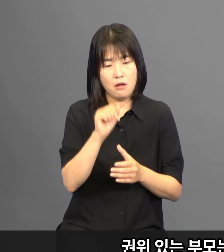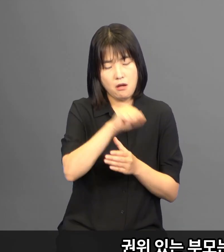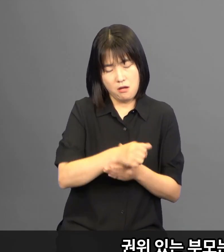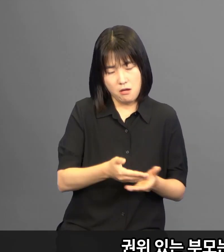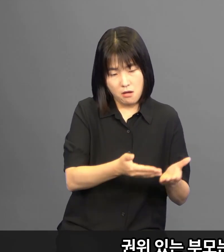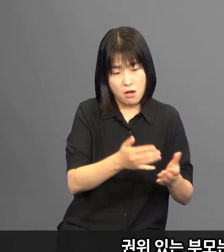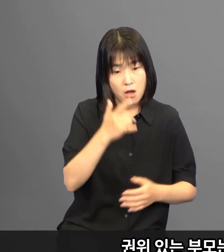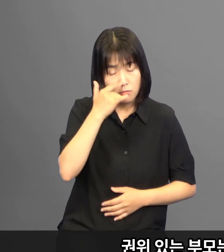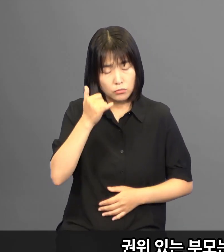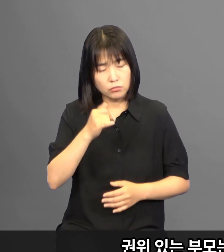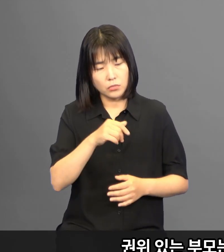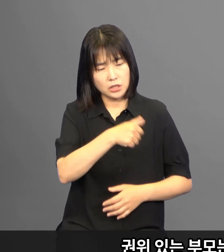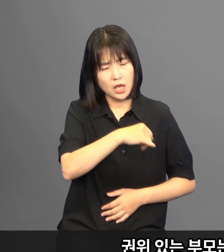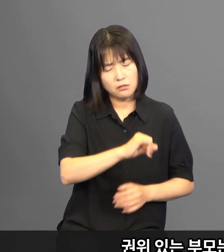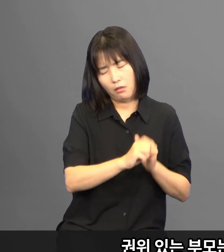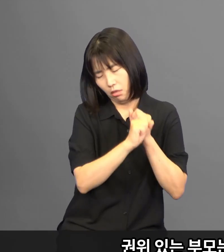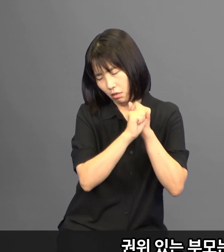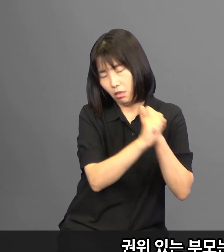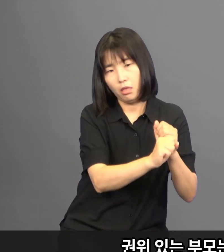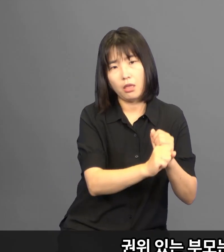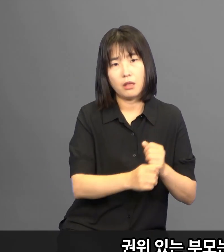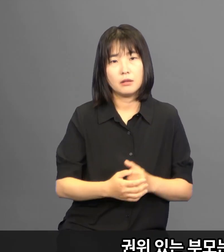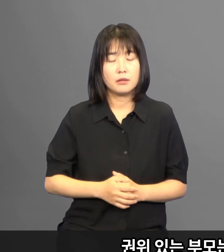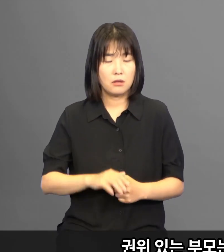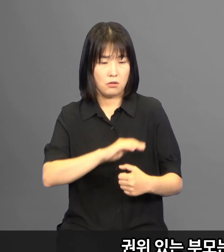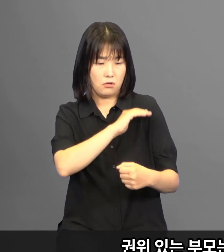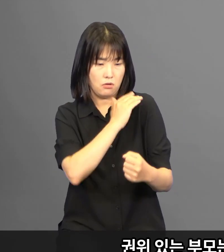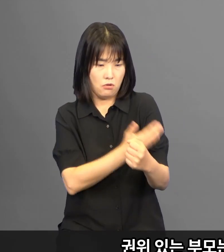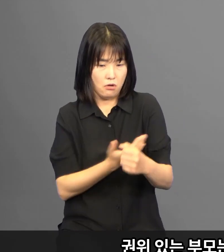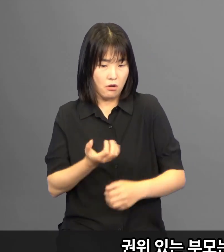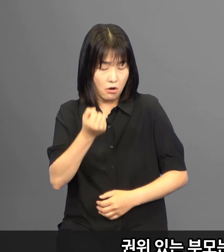했어요. 권위 있는 부모는요, 이렇게 질문합니다.